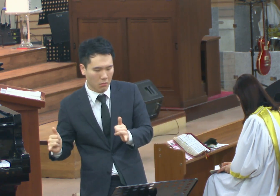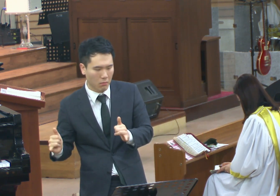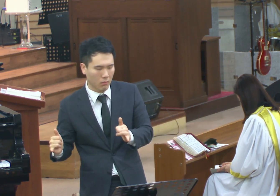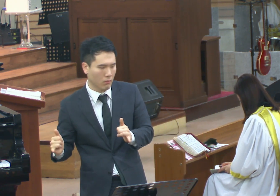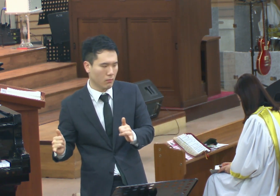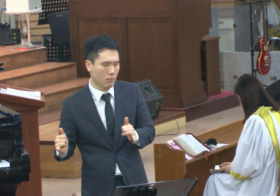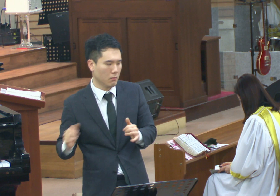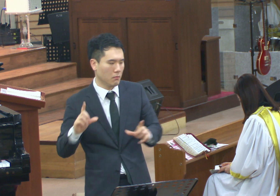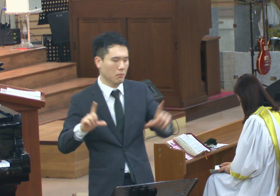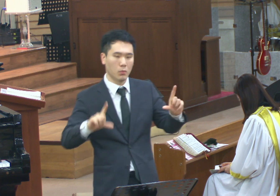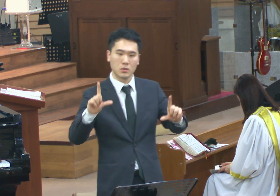여기에 문제가 있어요.